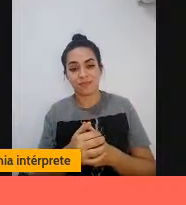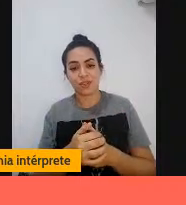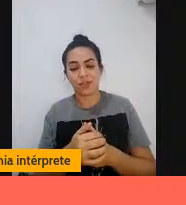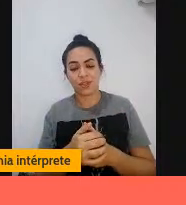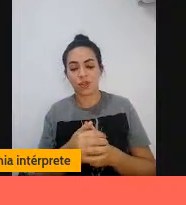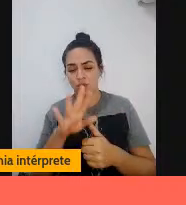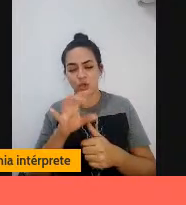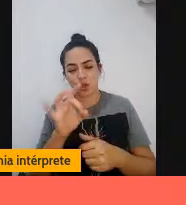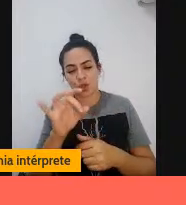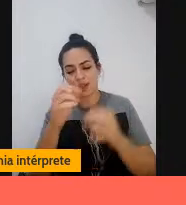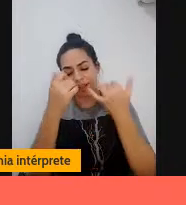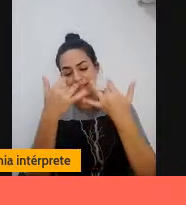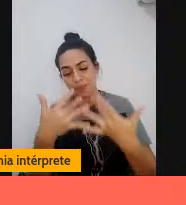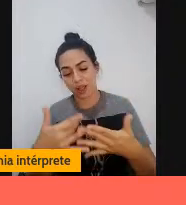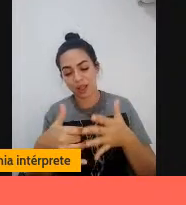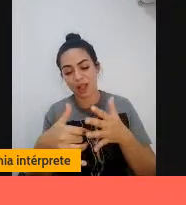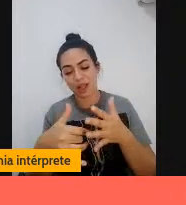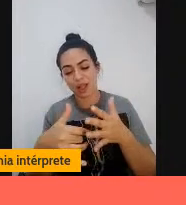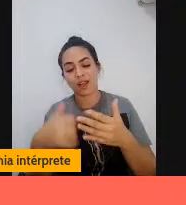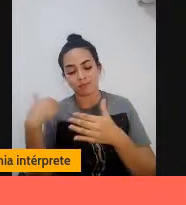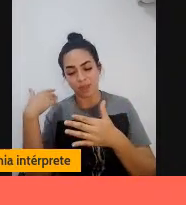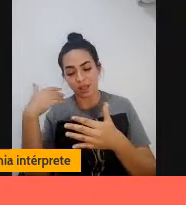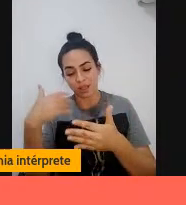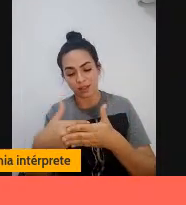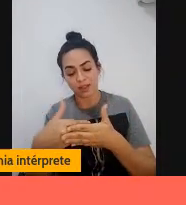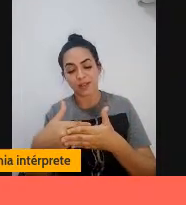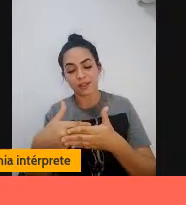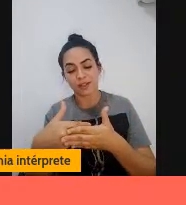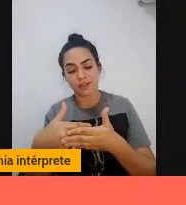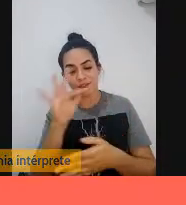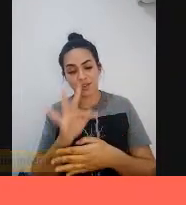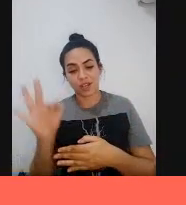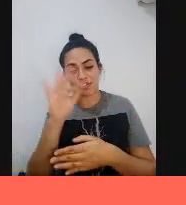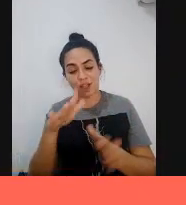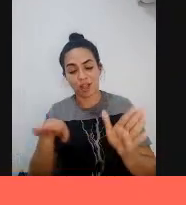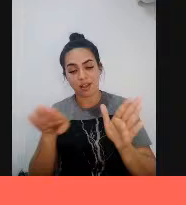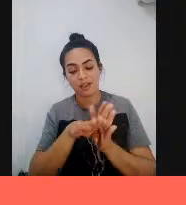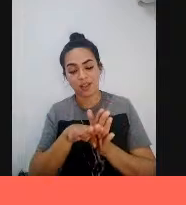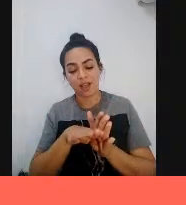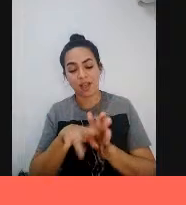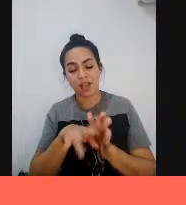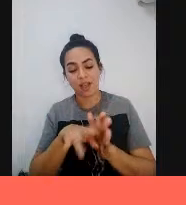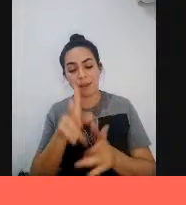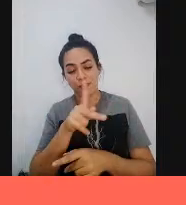mesmo minha trajetória até aqui, já que a professora pediu.